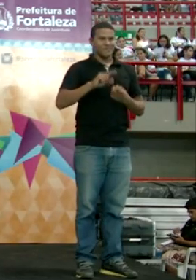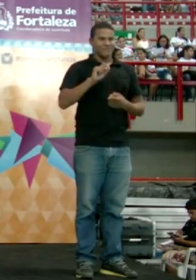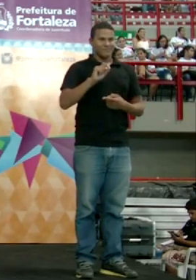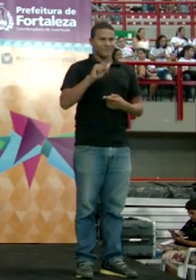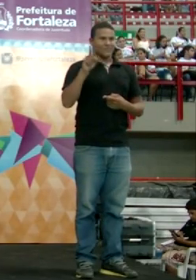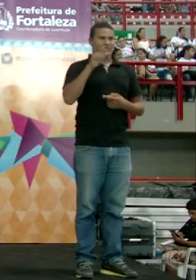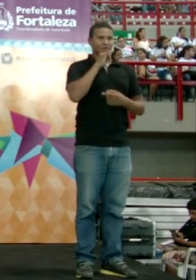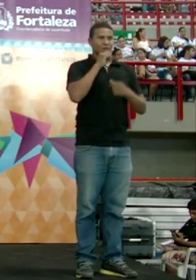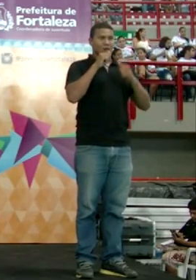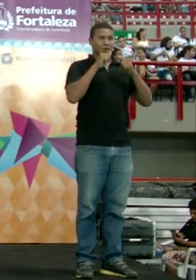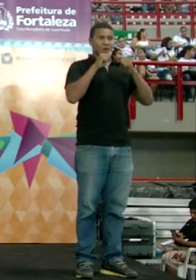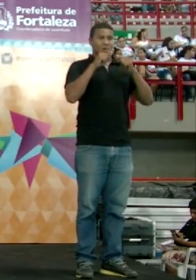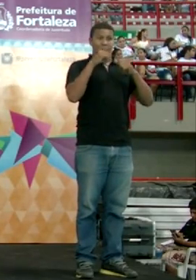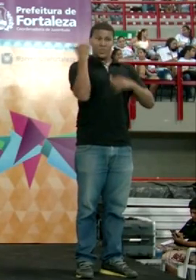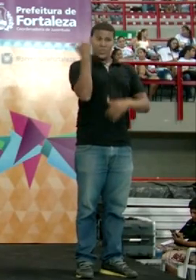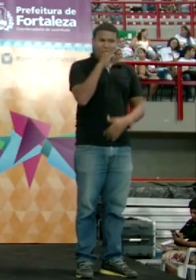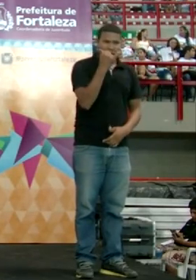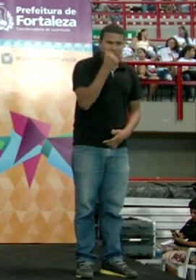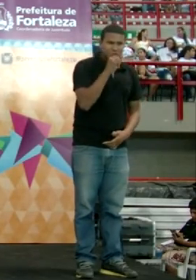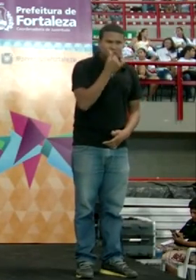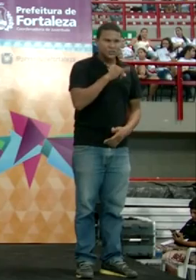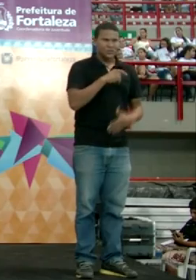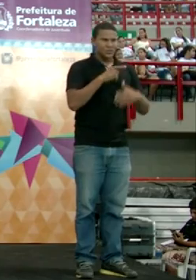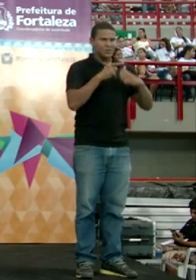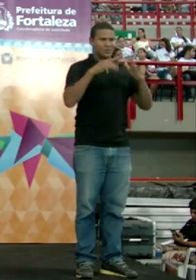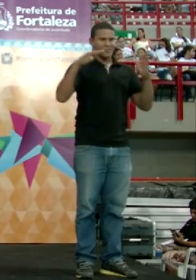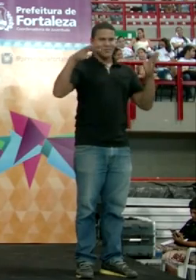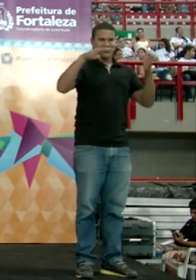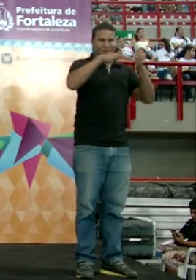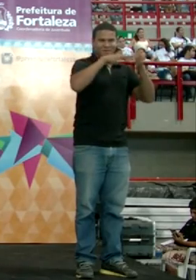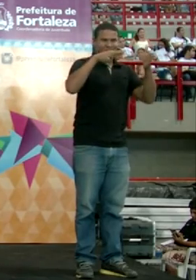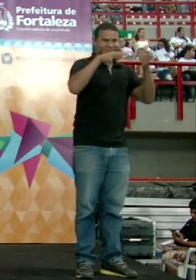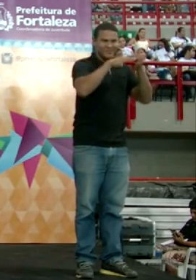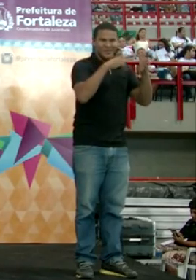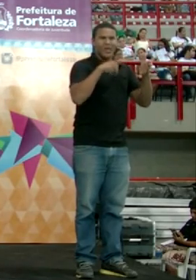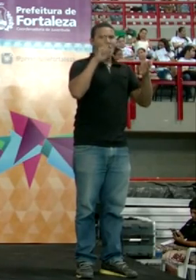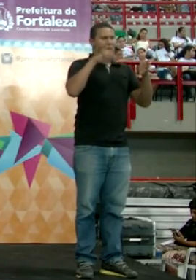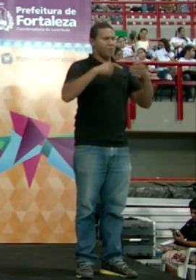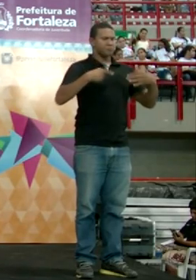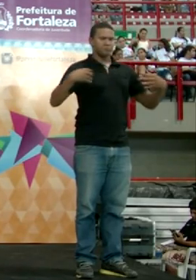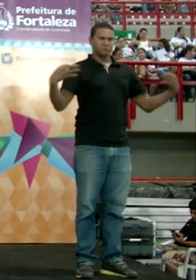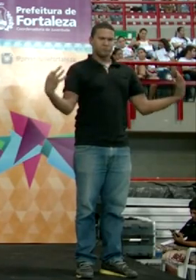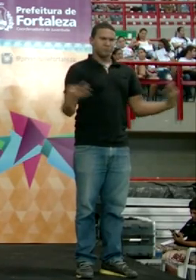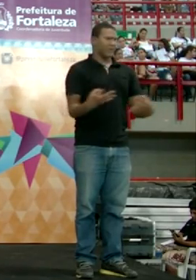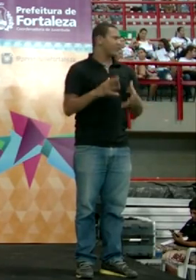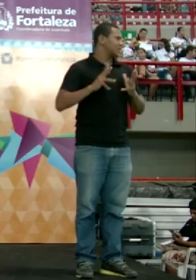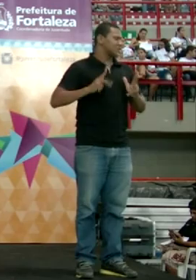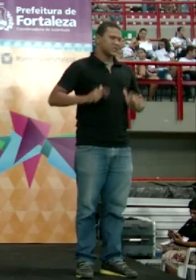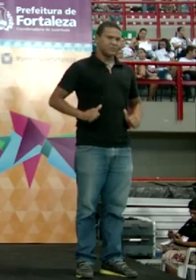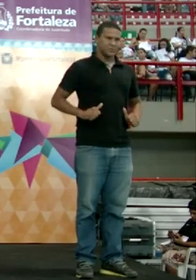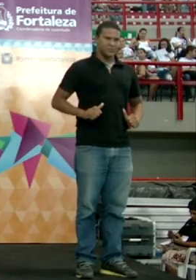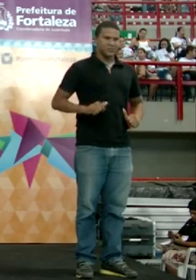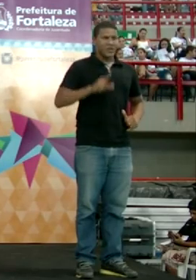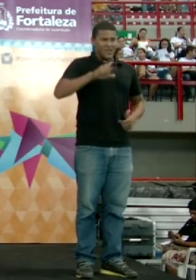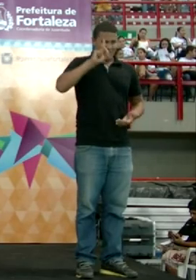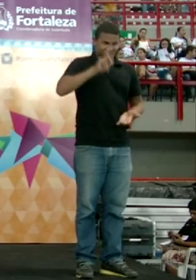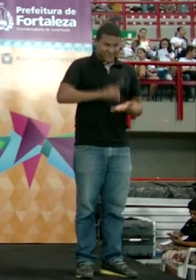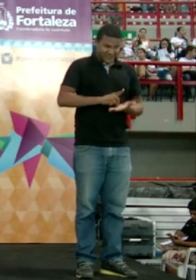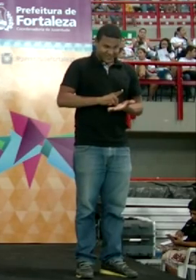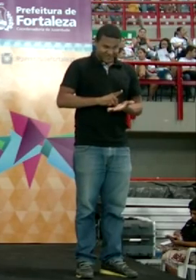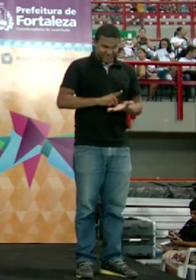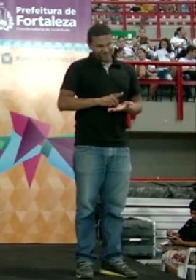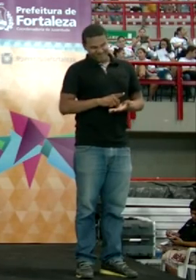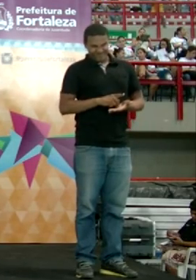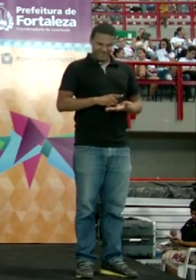hidrelétrica é totalmente limpa, não tem problema. Não é bem verdade. Por quê? Porque nessas regiões que vão